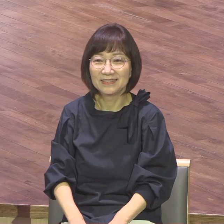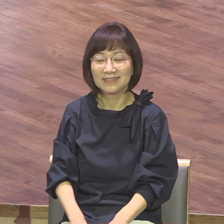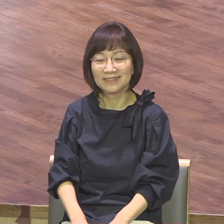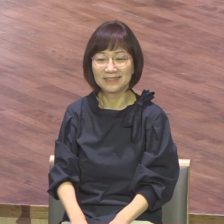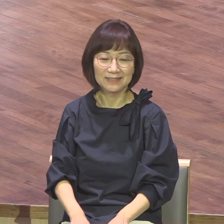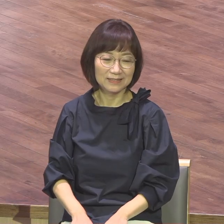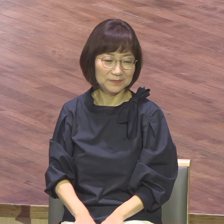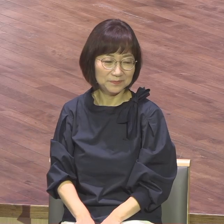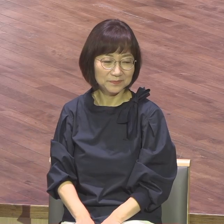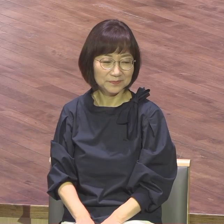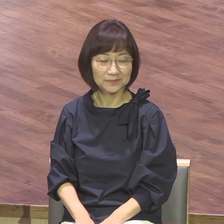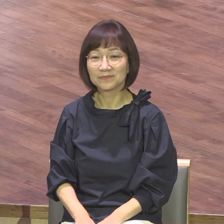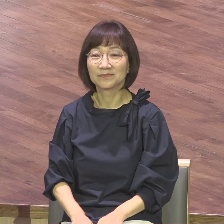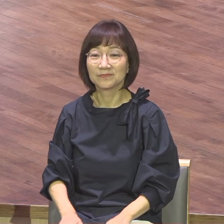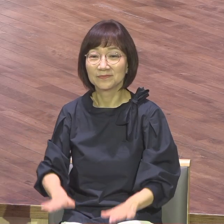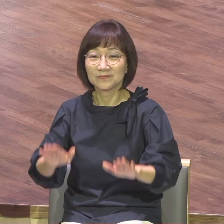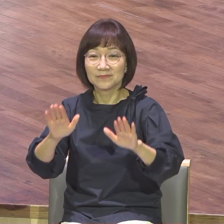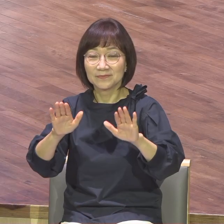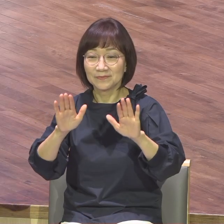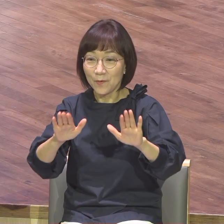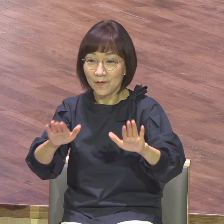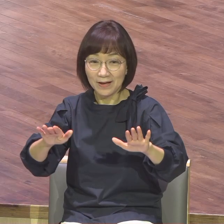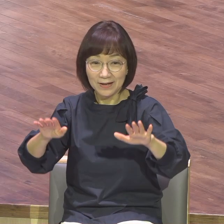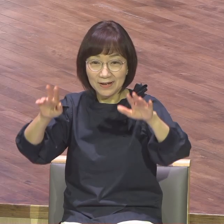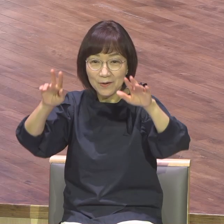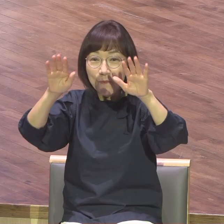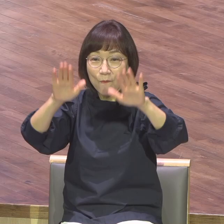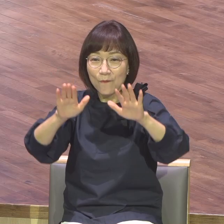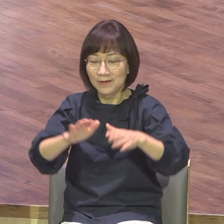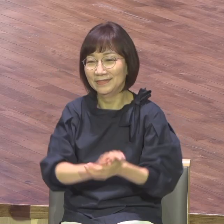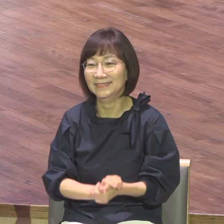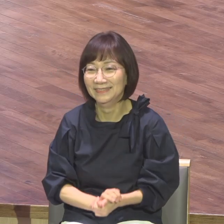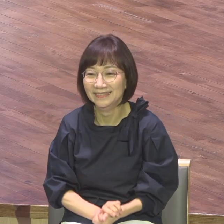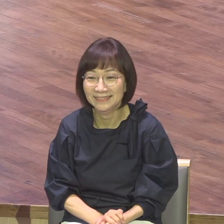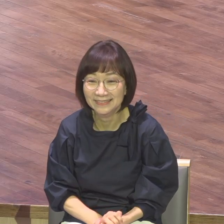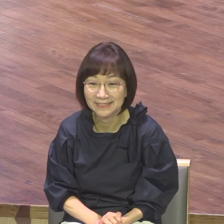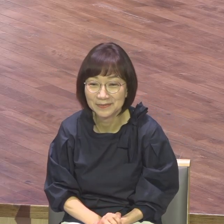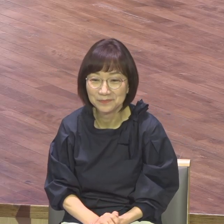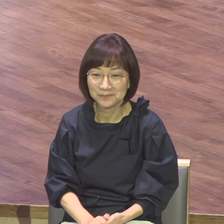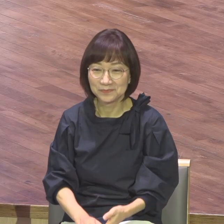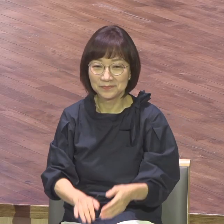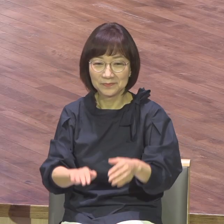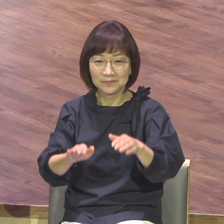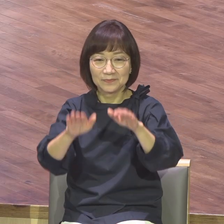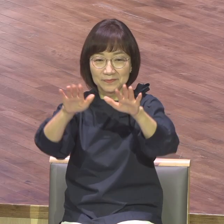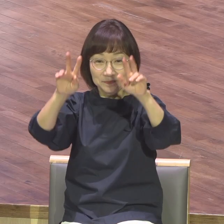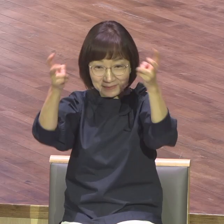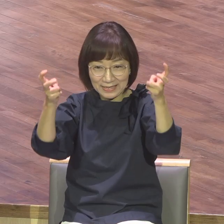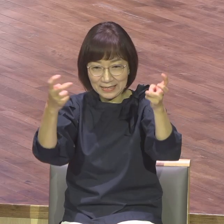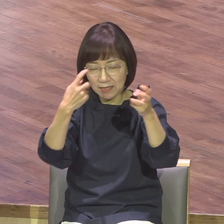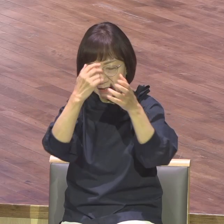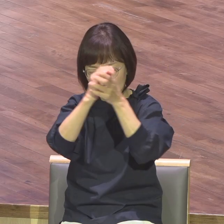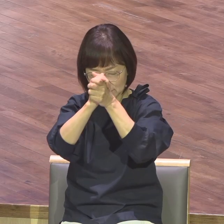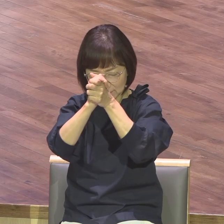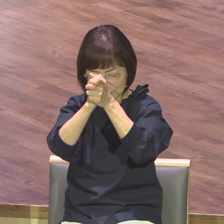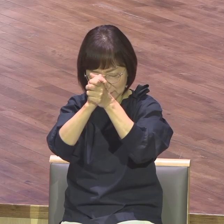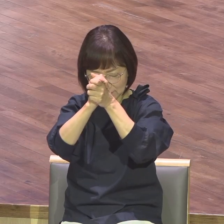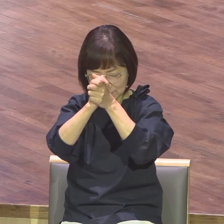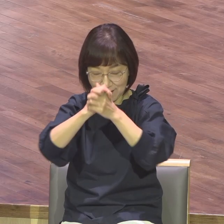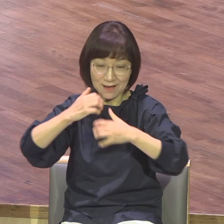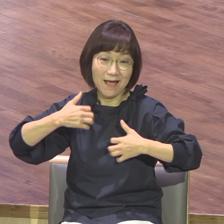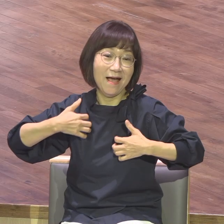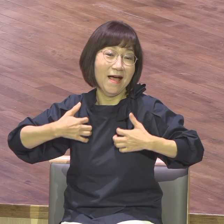내가 이런 말씀 가지고 기도하는 기쁨이라는 제목으로 말씀을 드립니다. 우리가 지난